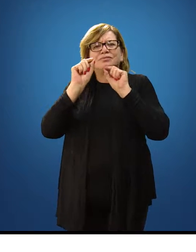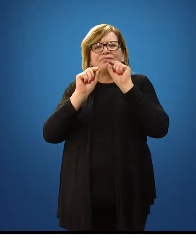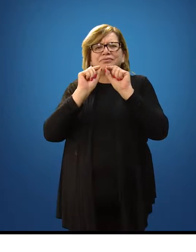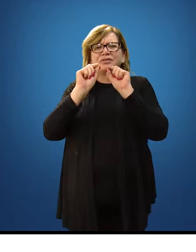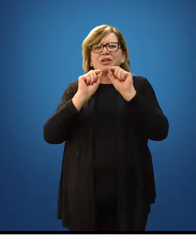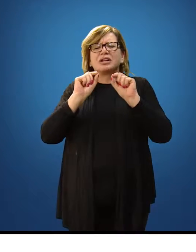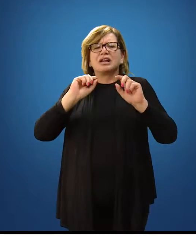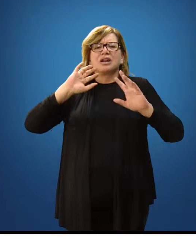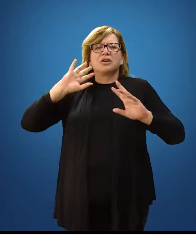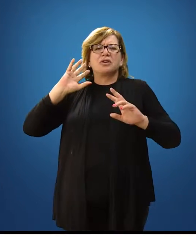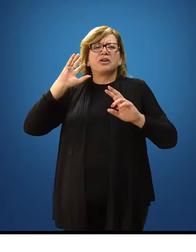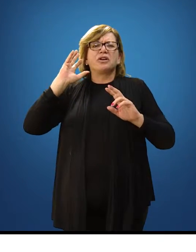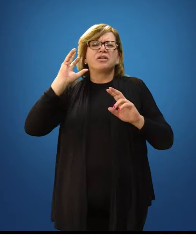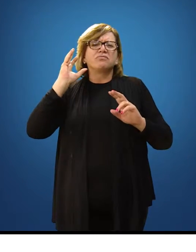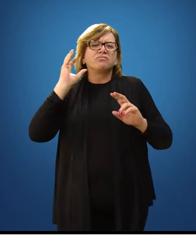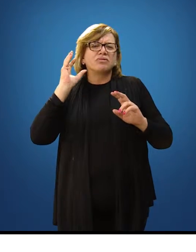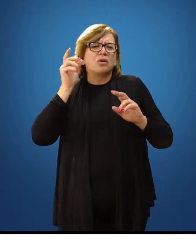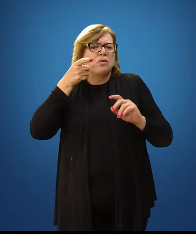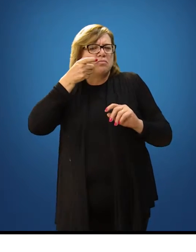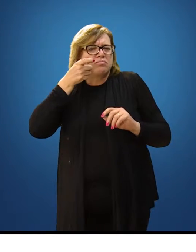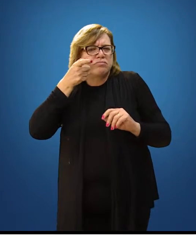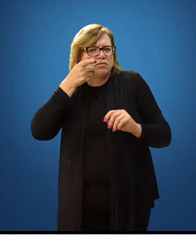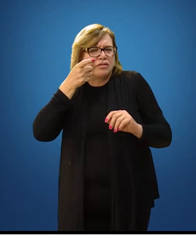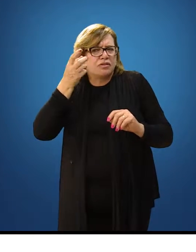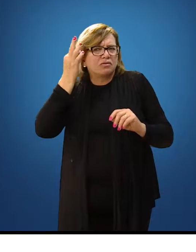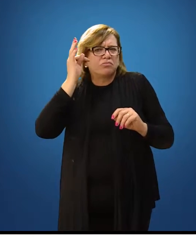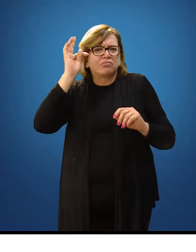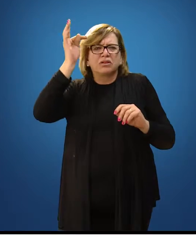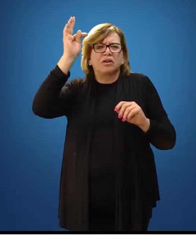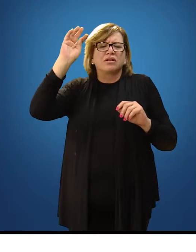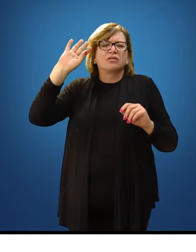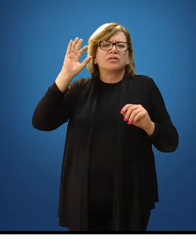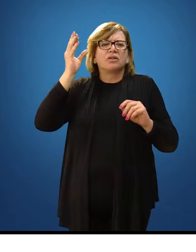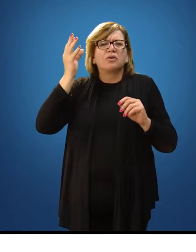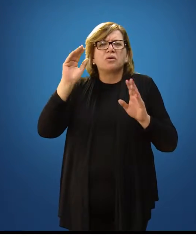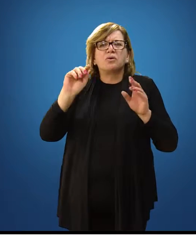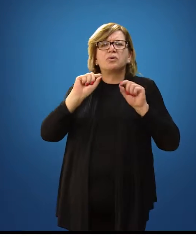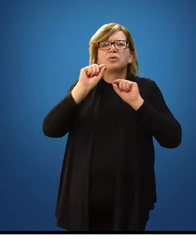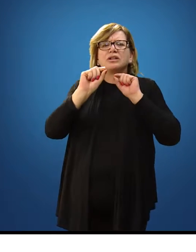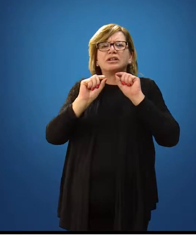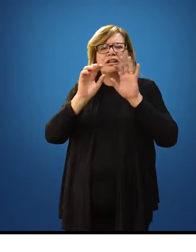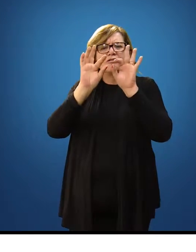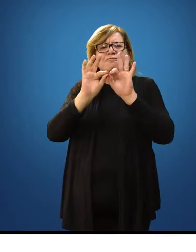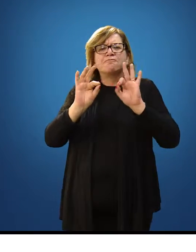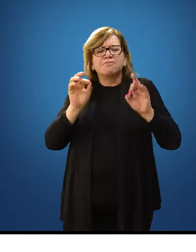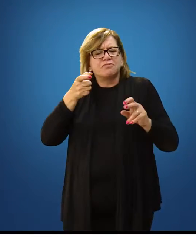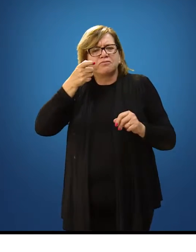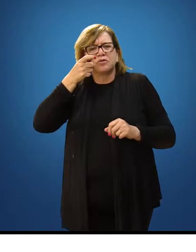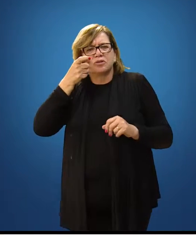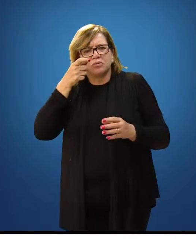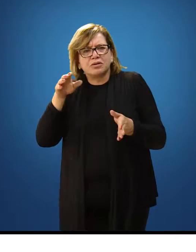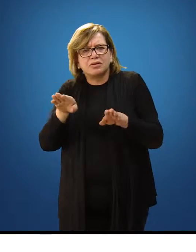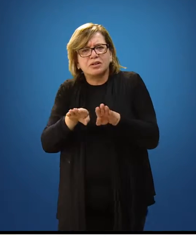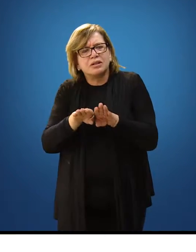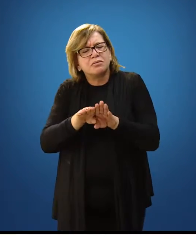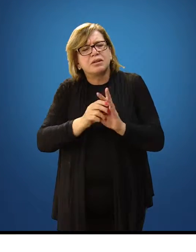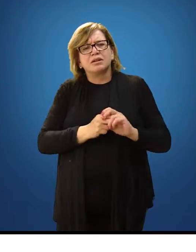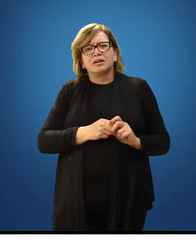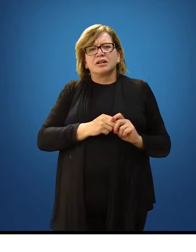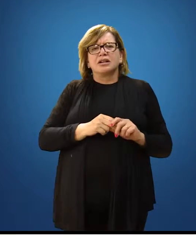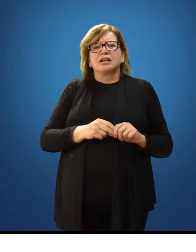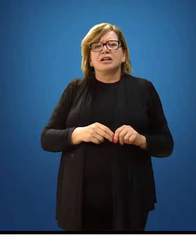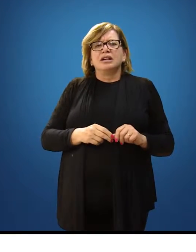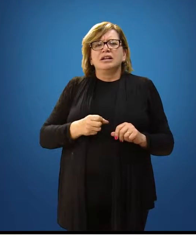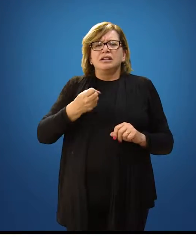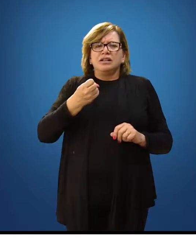foram as observações teóricas? Quais foram as observações empíricas, né? Você